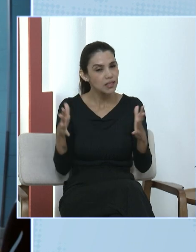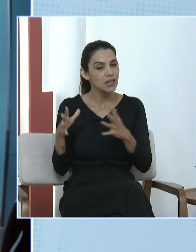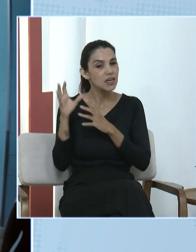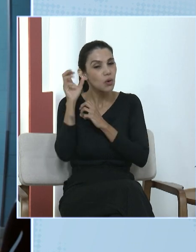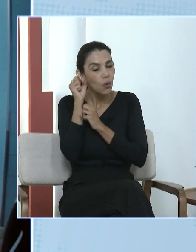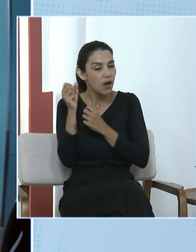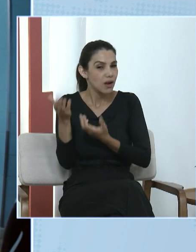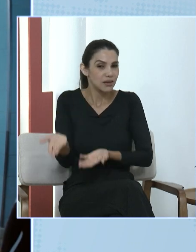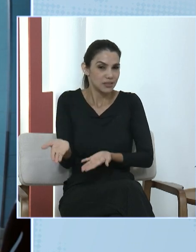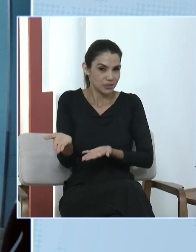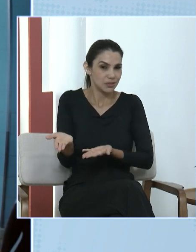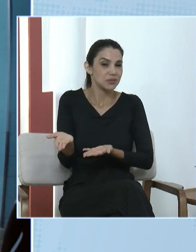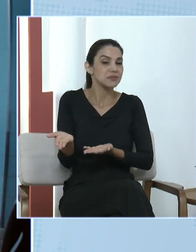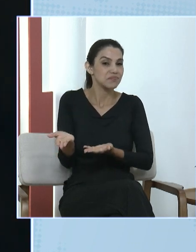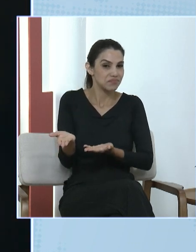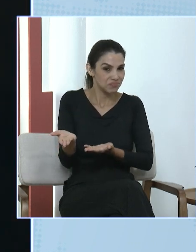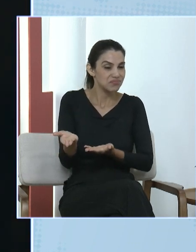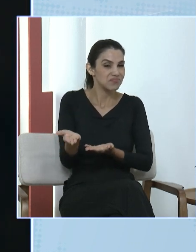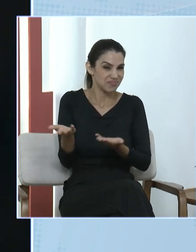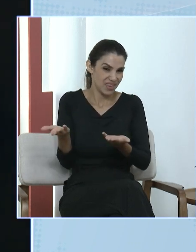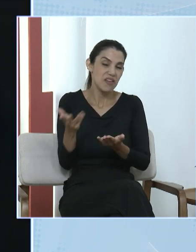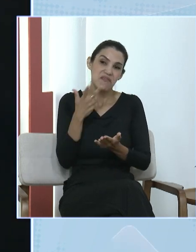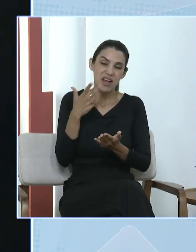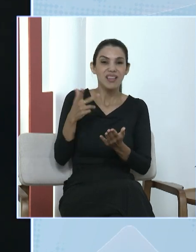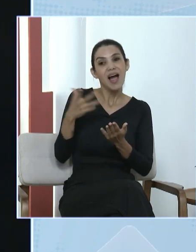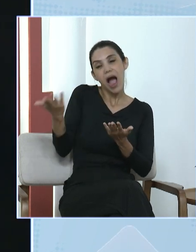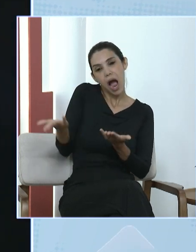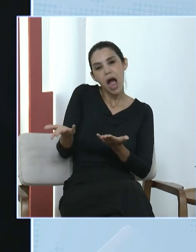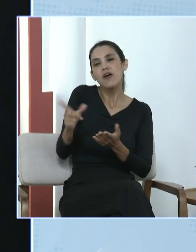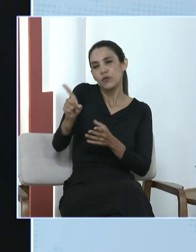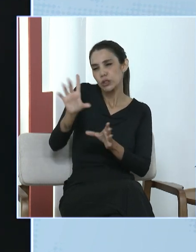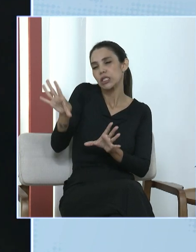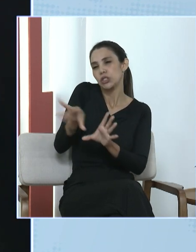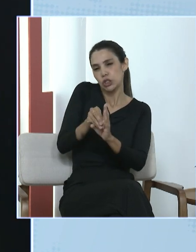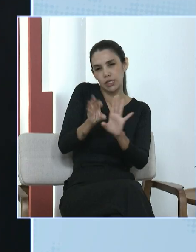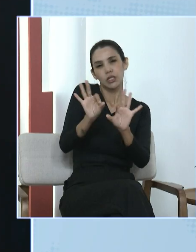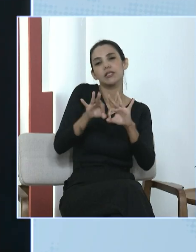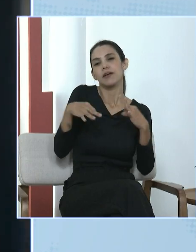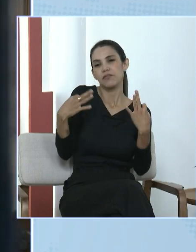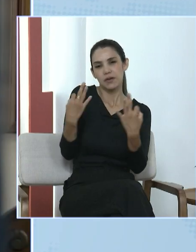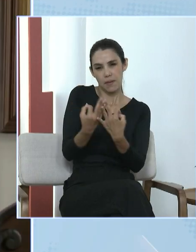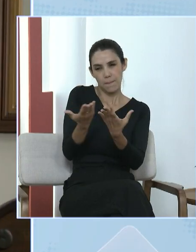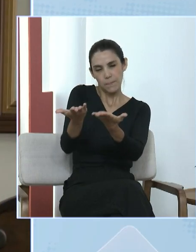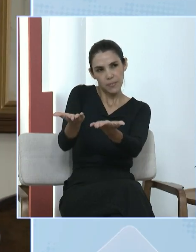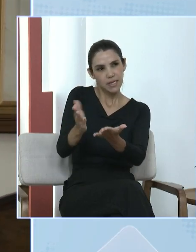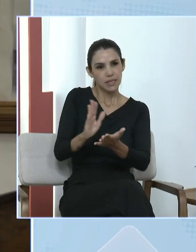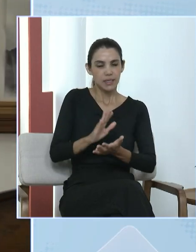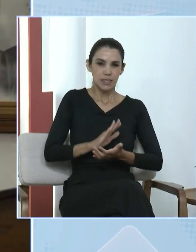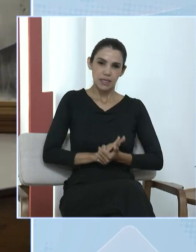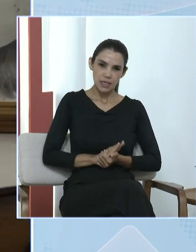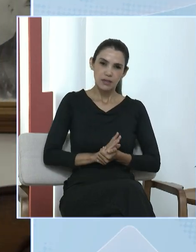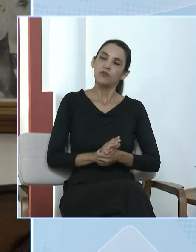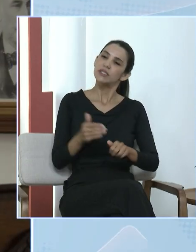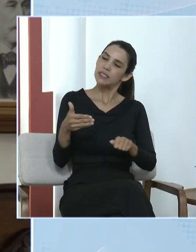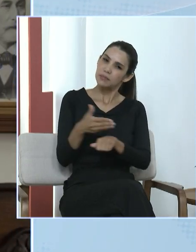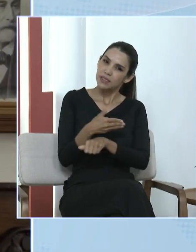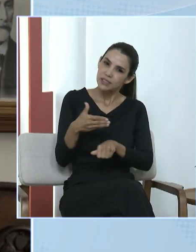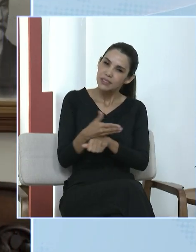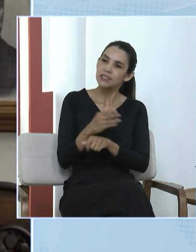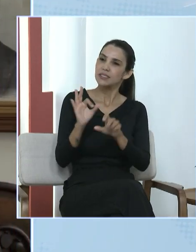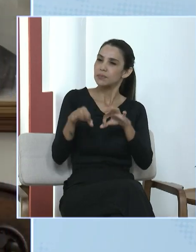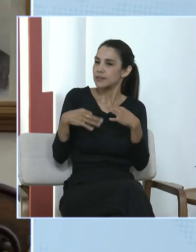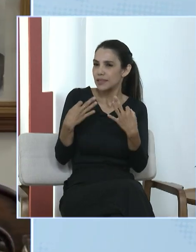e aí elas são associadas como se fossem pessoas da família, como pessoas que participam